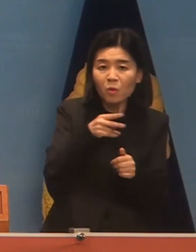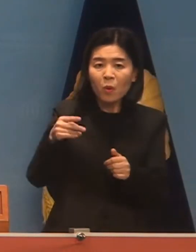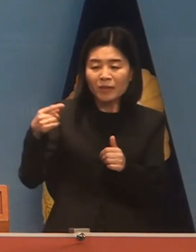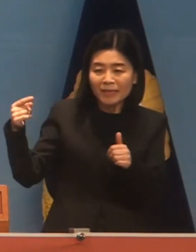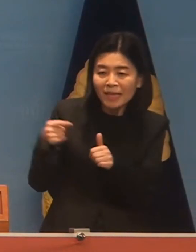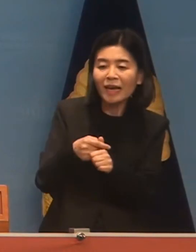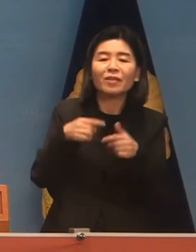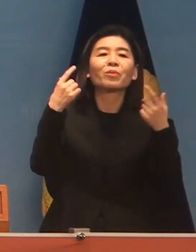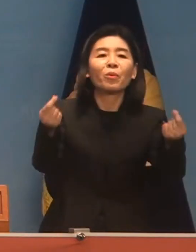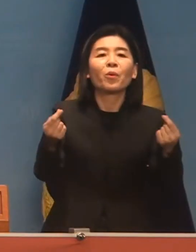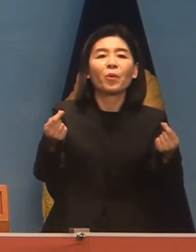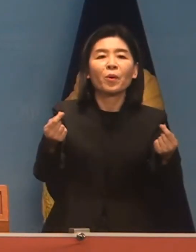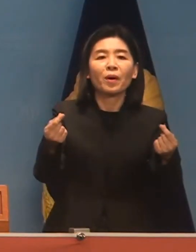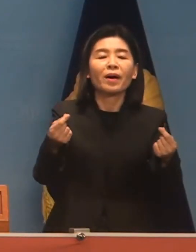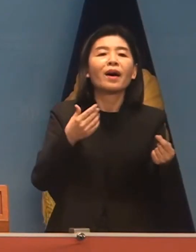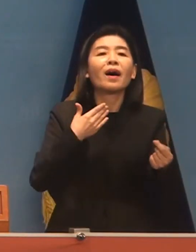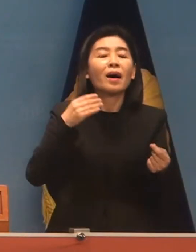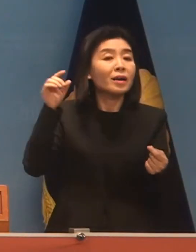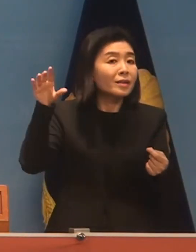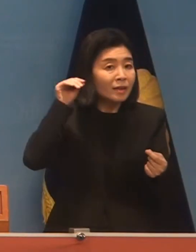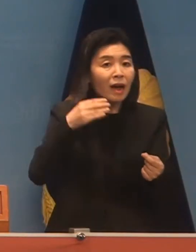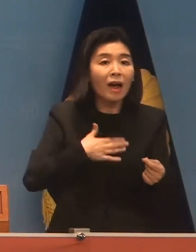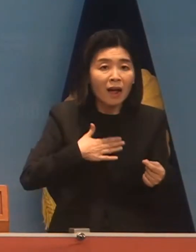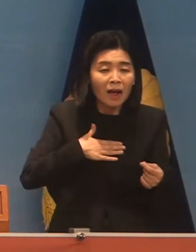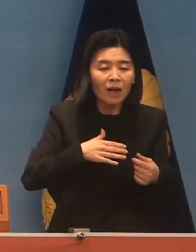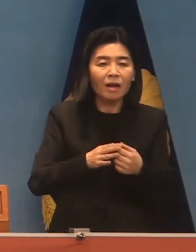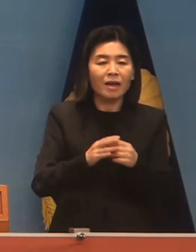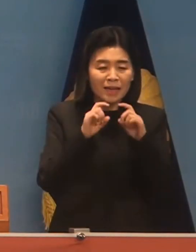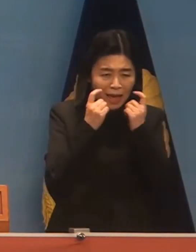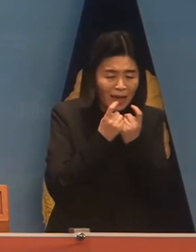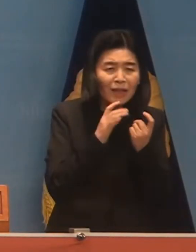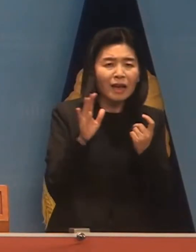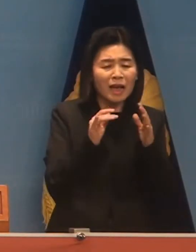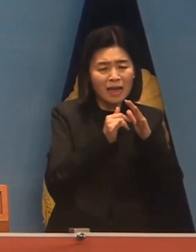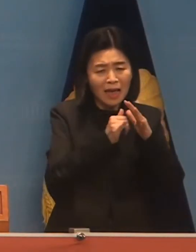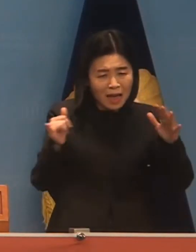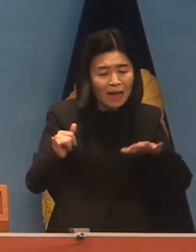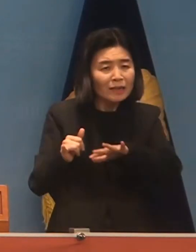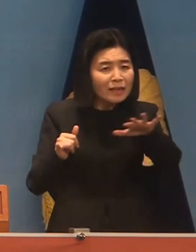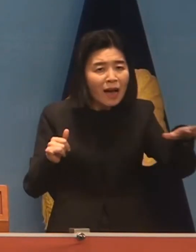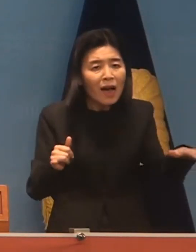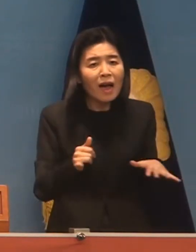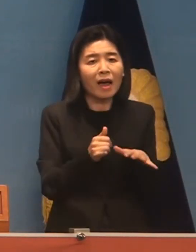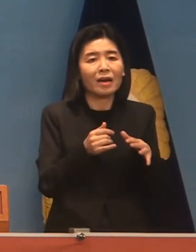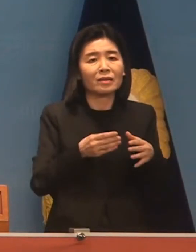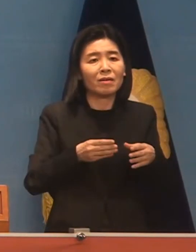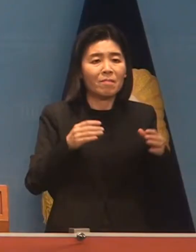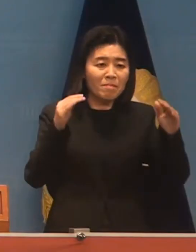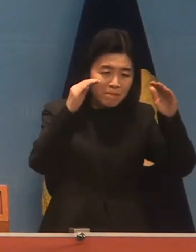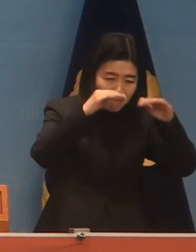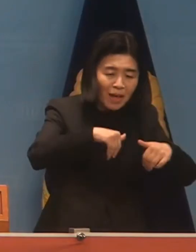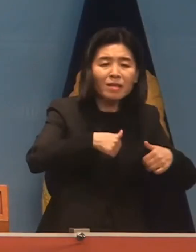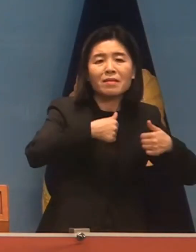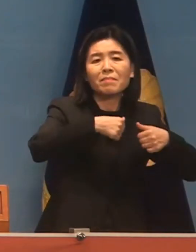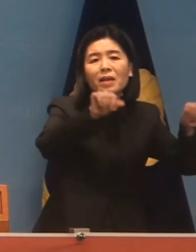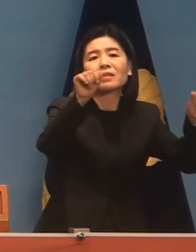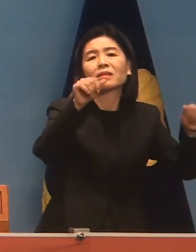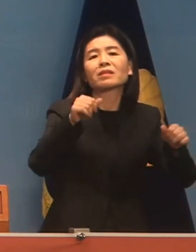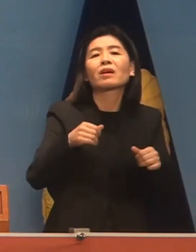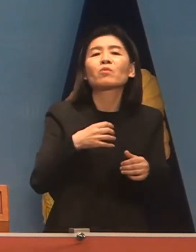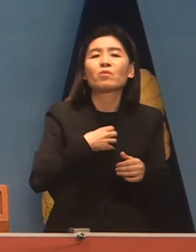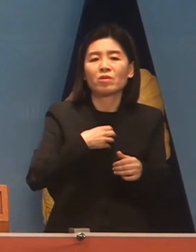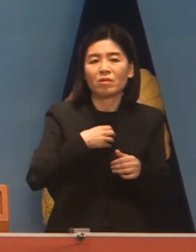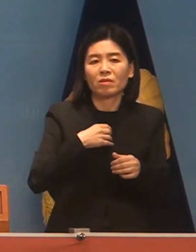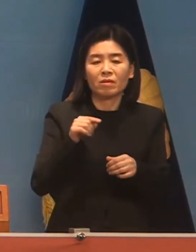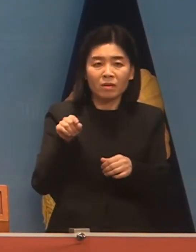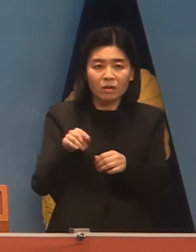겁니다. 해고는 개인 당사자뿐 아니라 한 가정을 파탄에 이르게 하는 법입니다. 끝으로 이